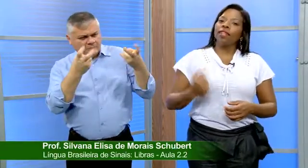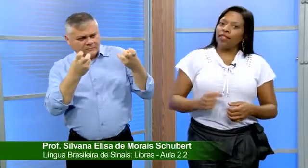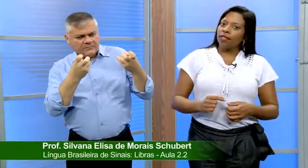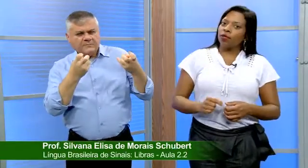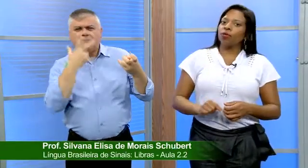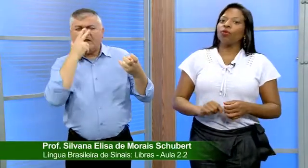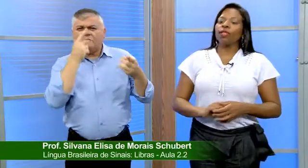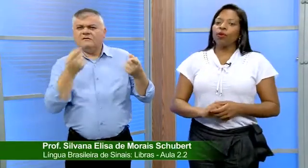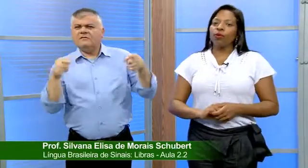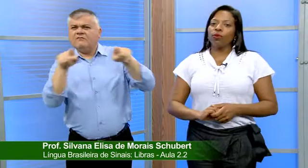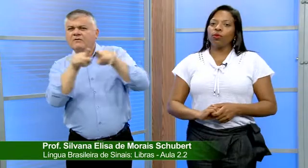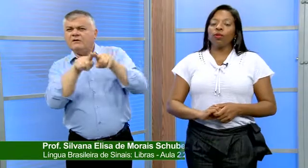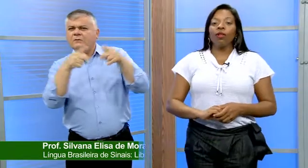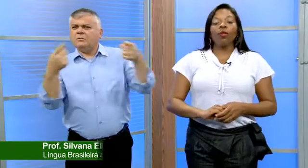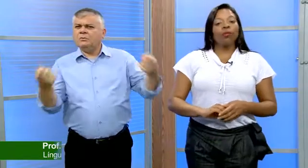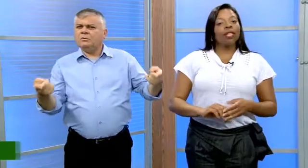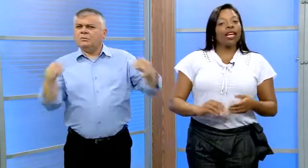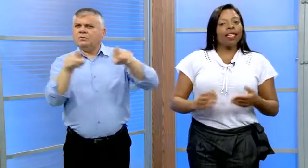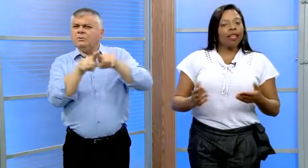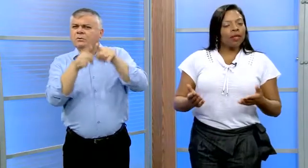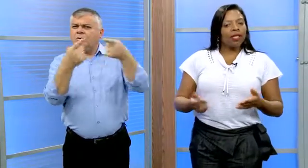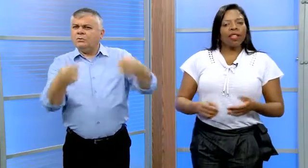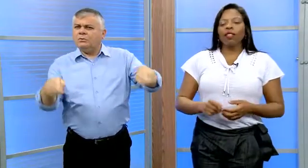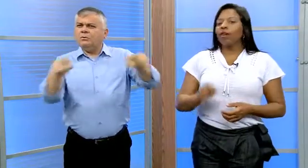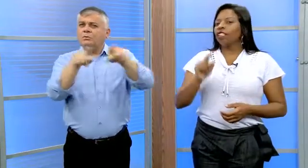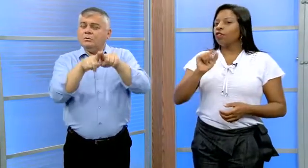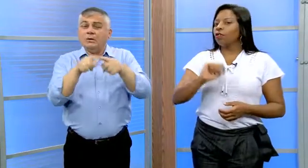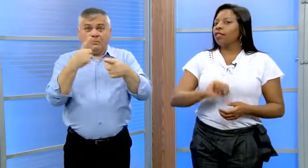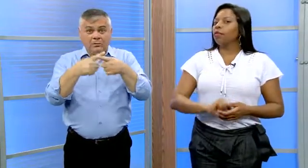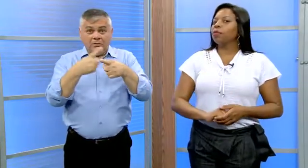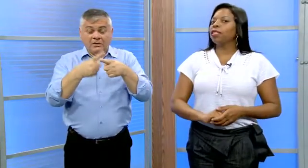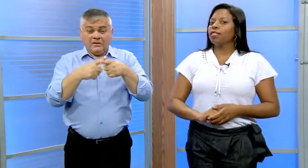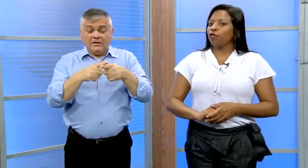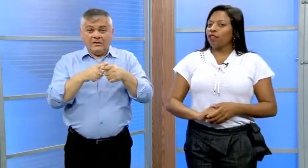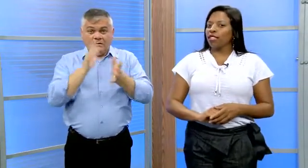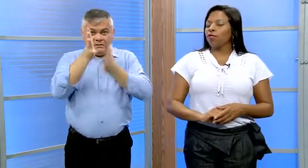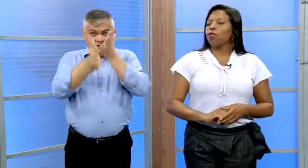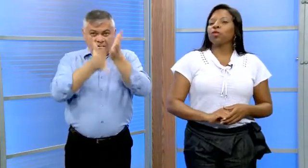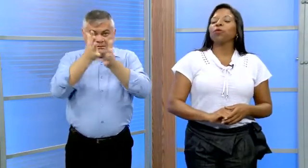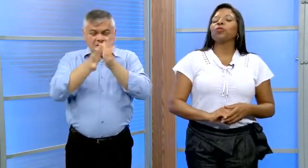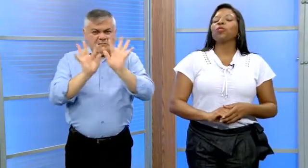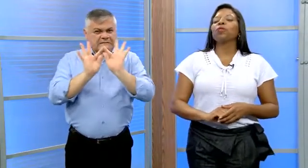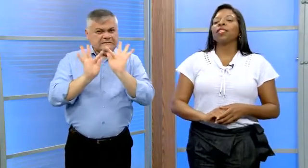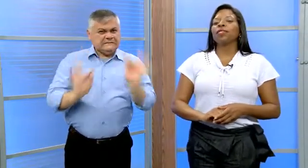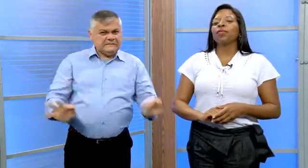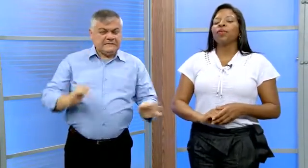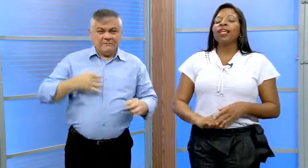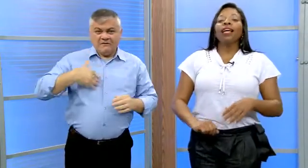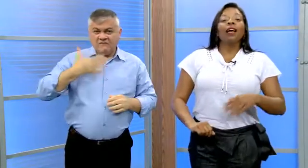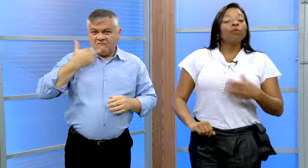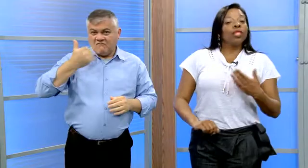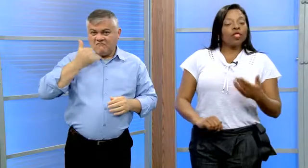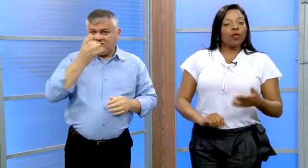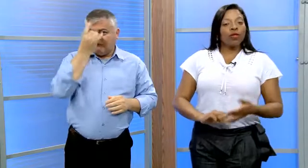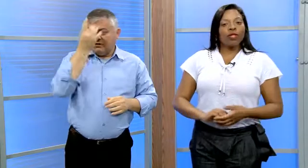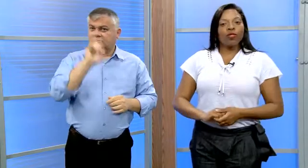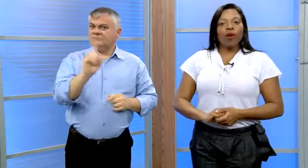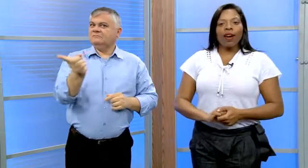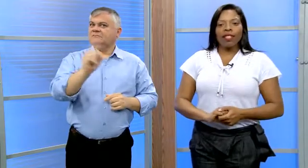vir nos conteúdos, porque a Libras ela não é tão simples e tão fácil como as pessoas pensam. Muitas pessoas